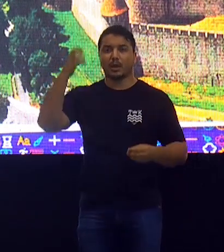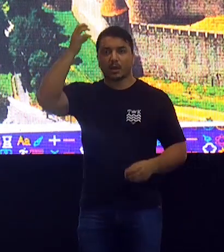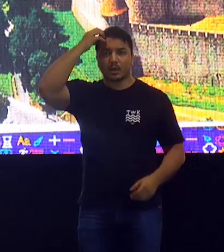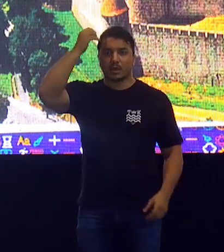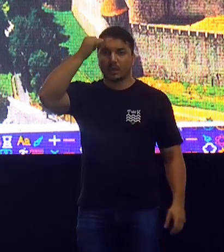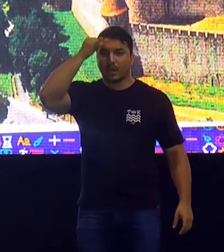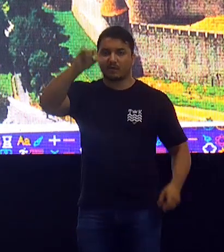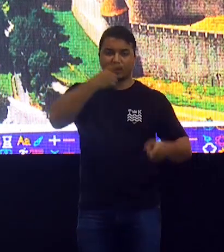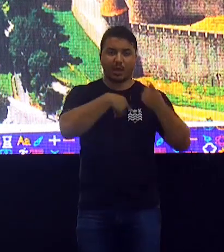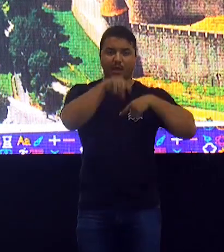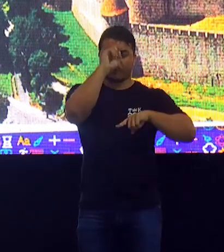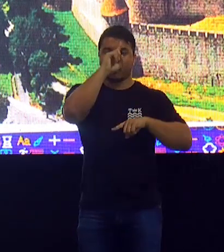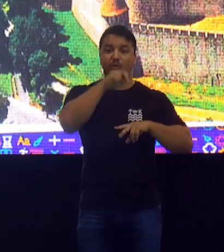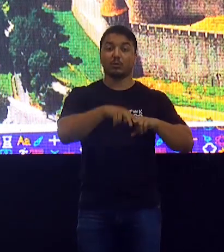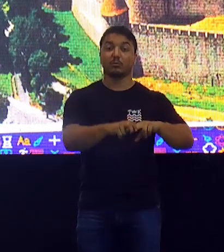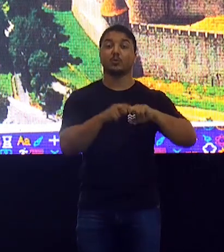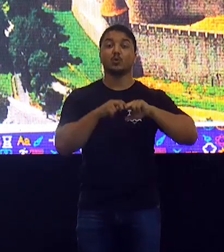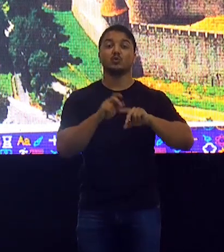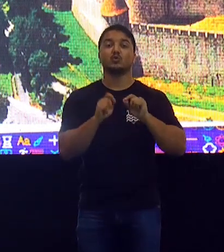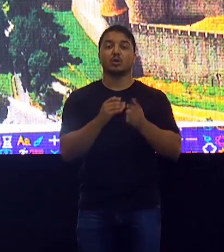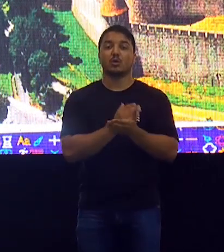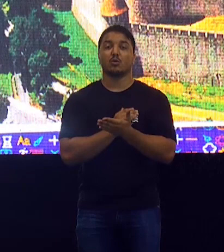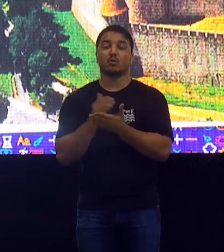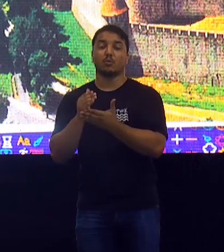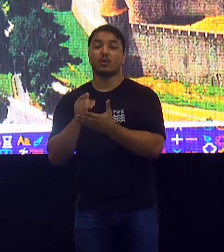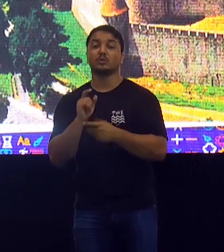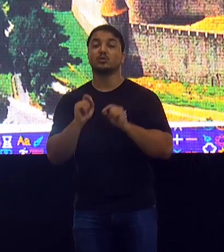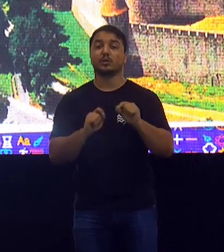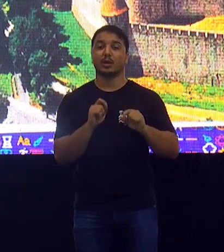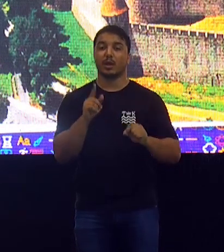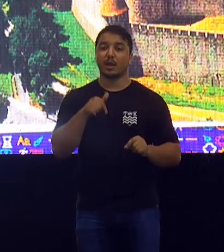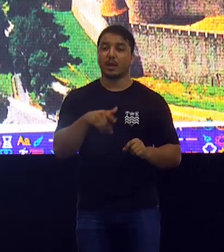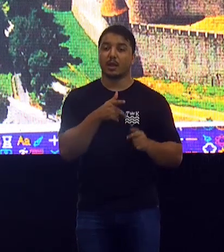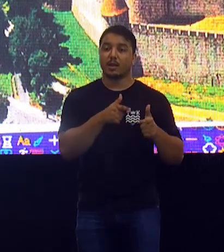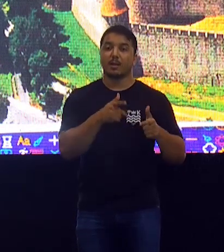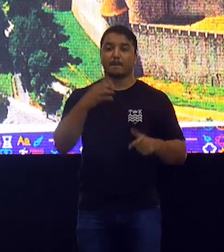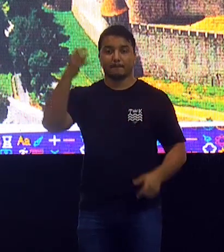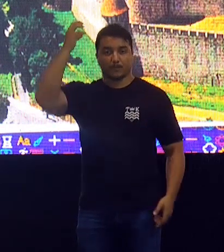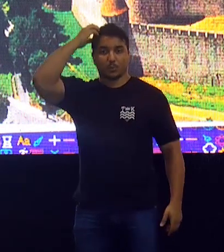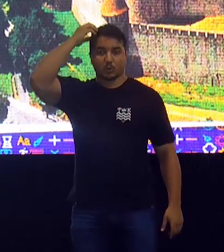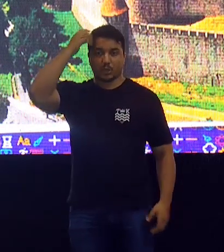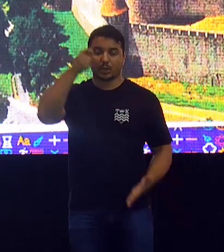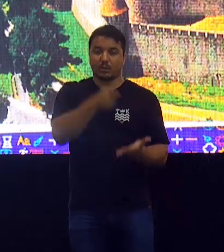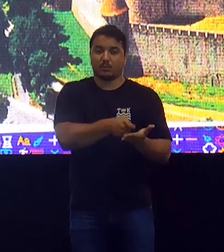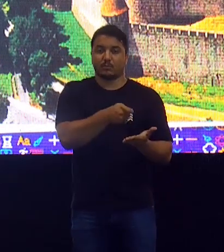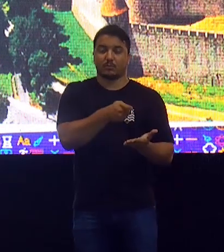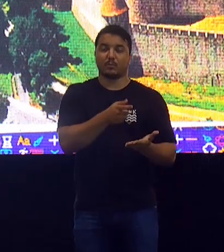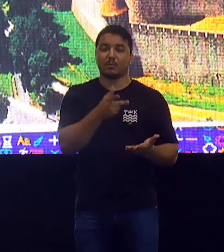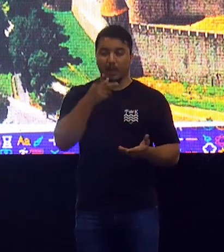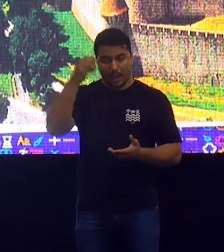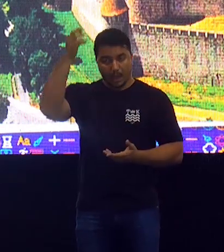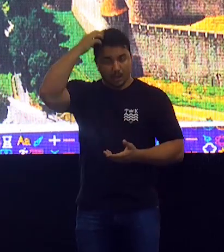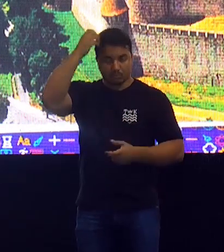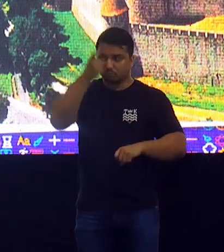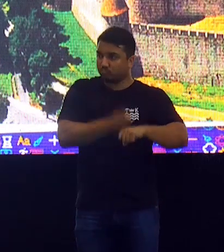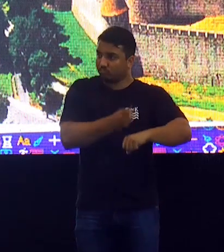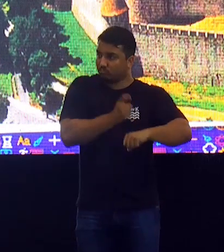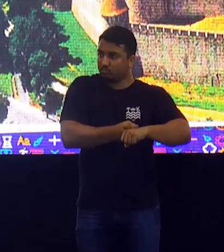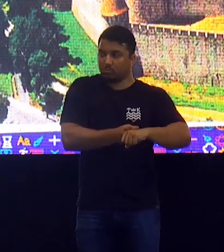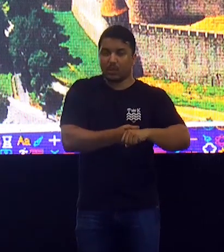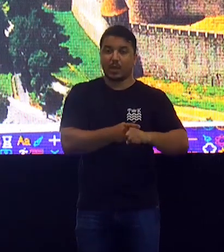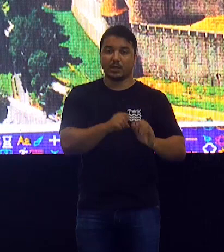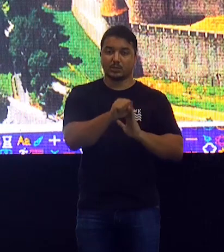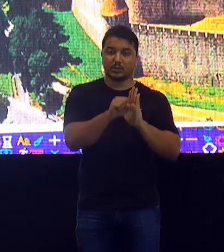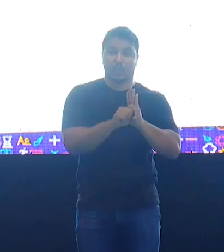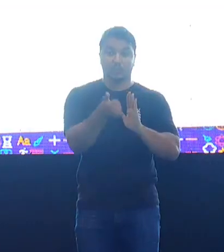evitasse revoltas. E aí surge, a partir de então, as chamadas monarquias absolutistas. Já entramos pelo